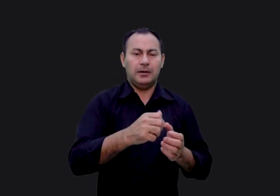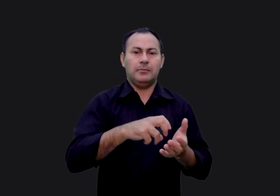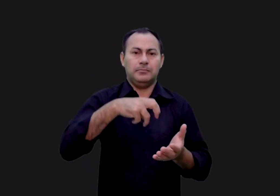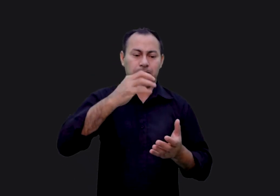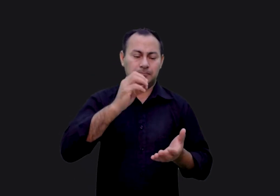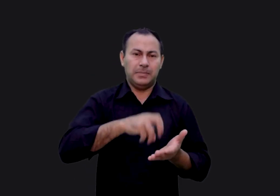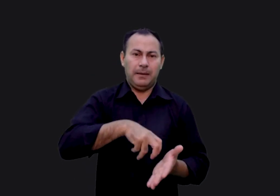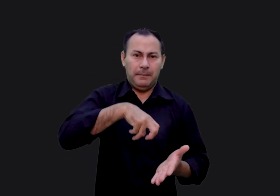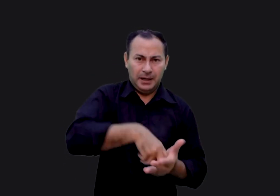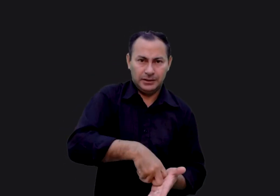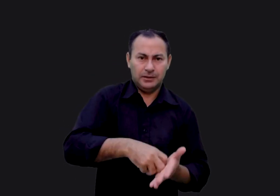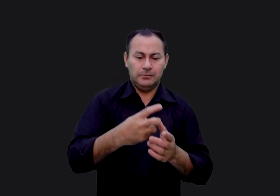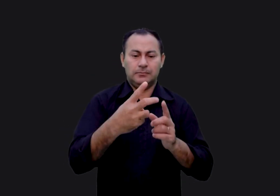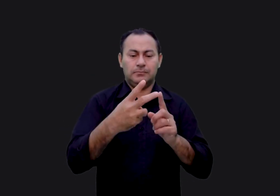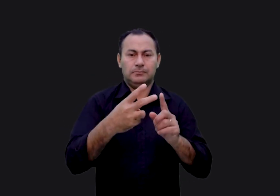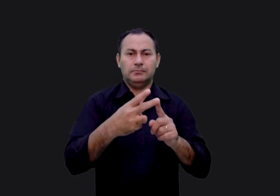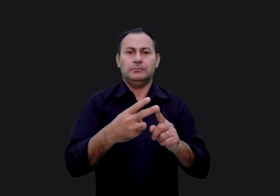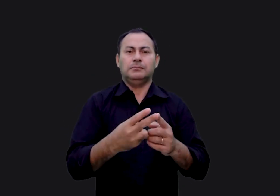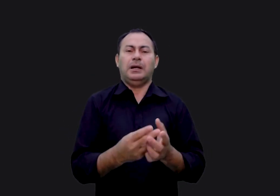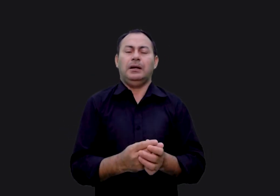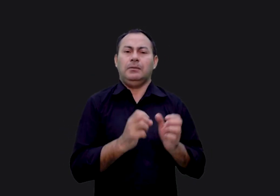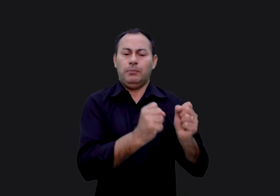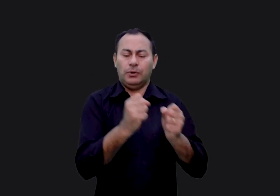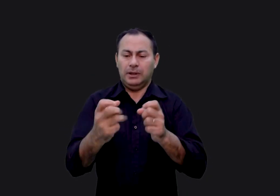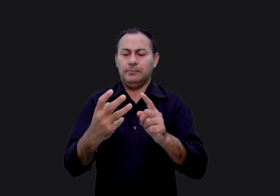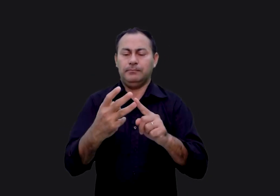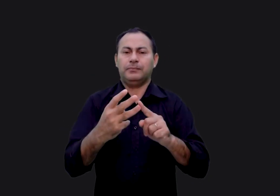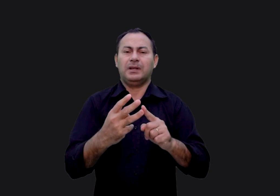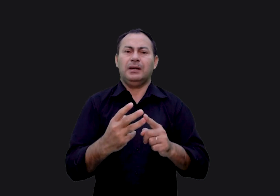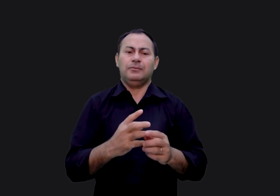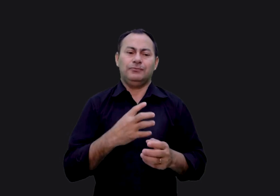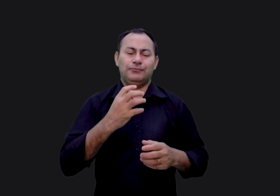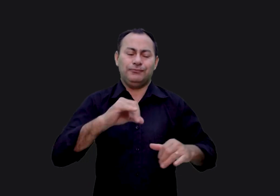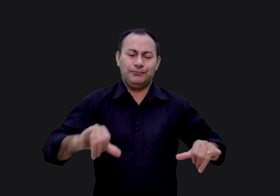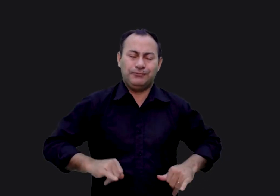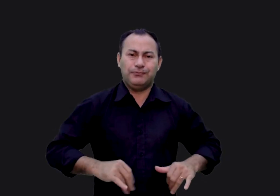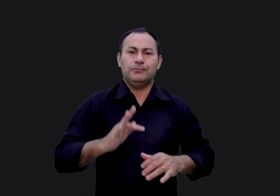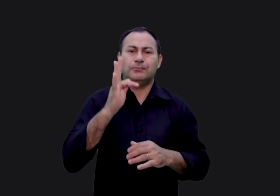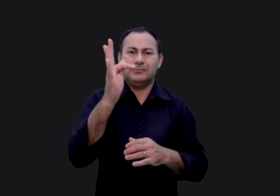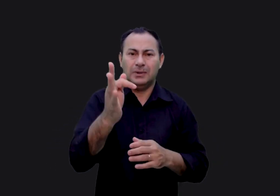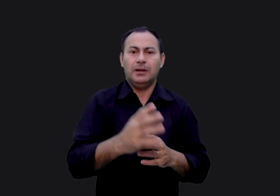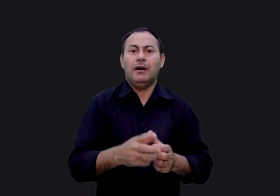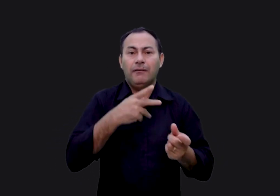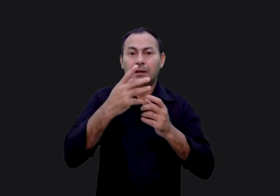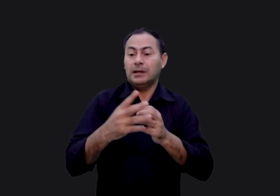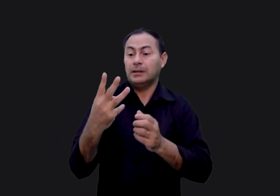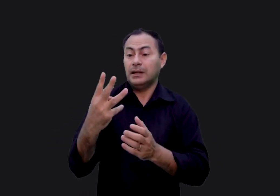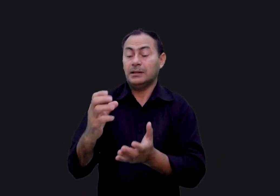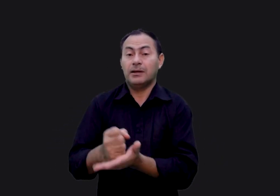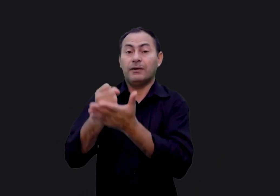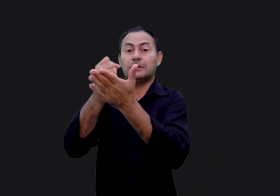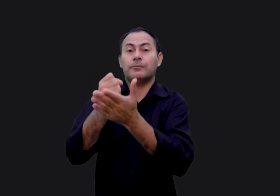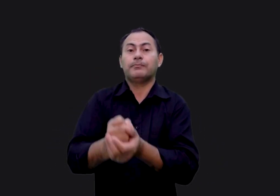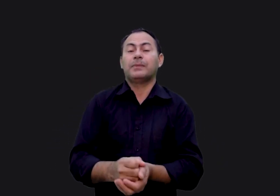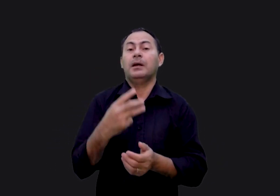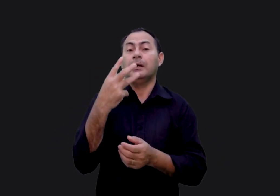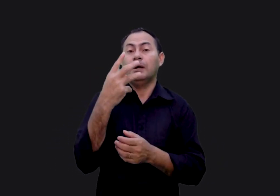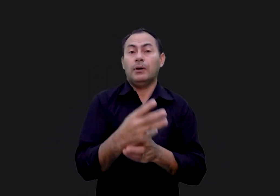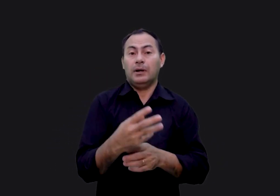ela nos prepara para apreciarmos os três fatores da salvação. O primeiro fator da salvação é que